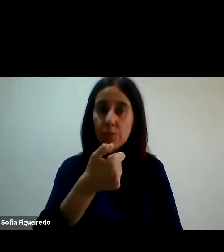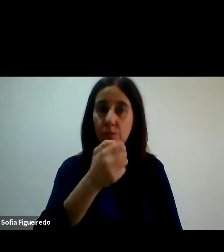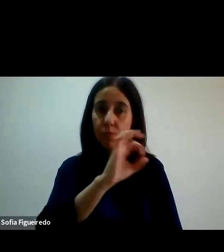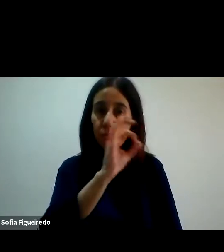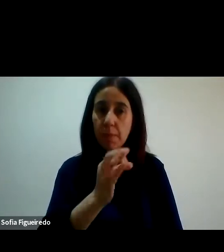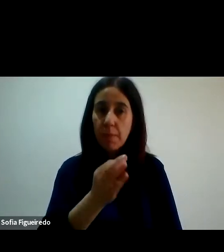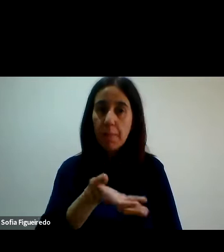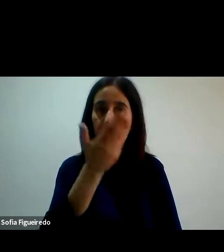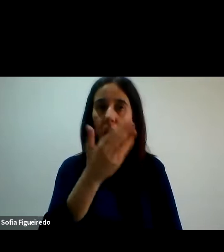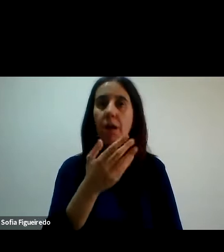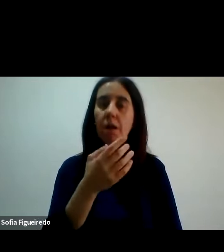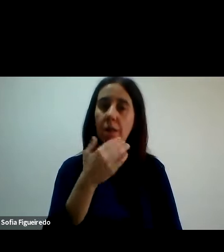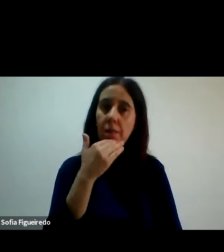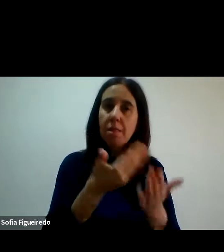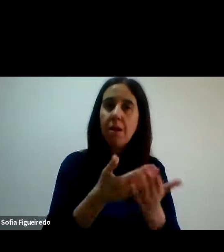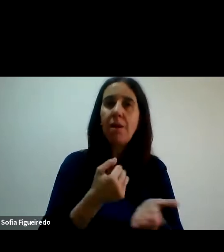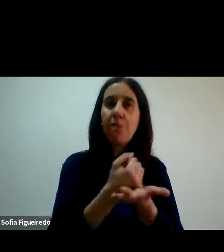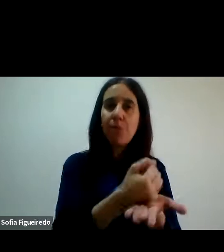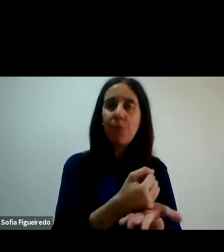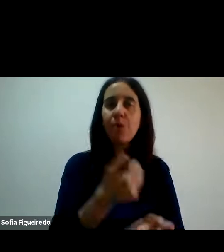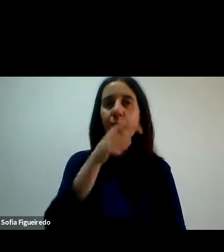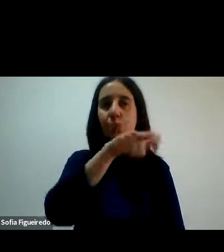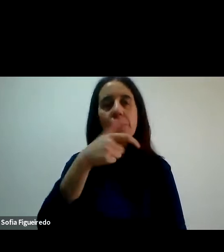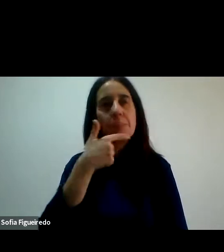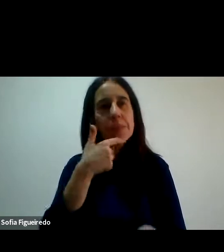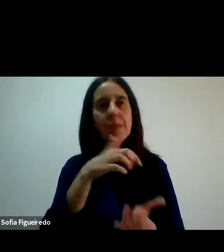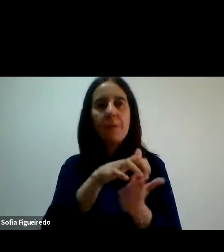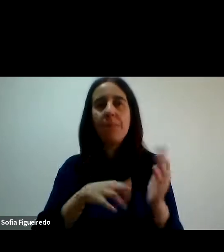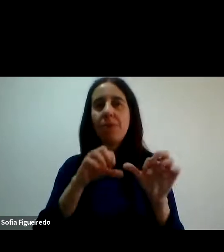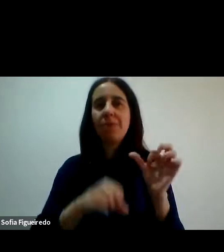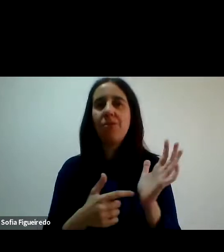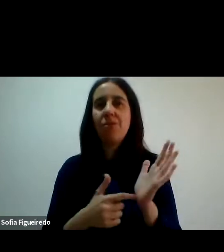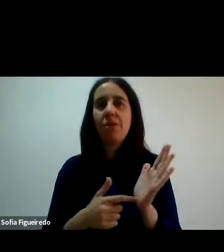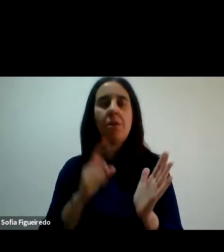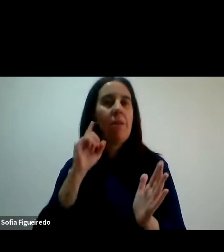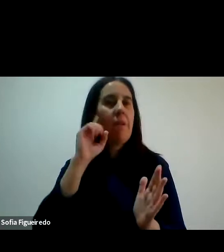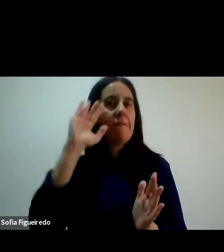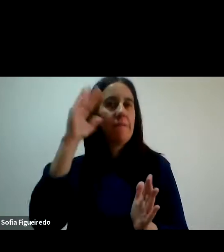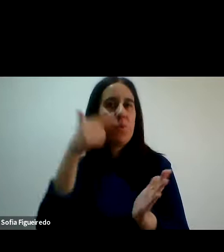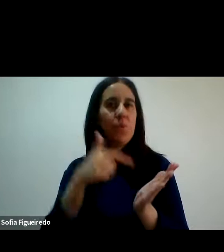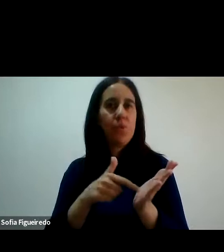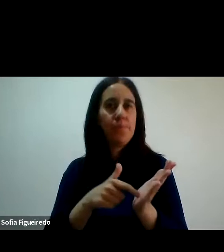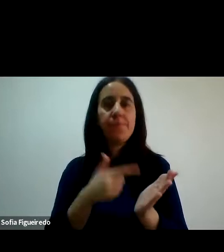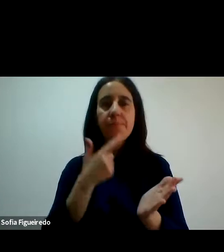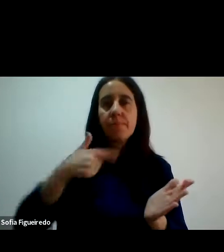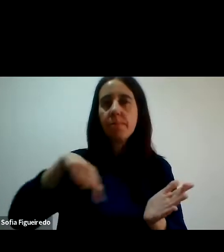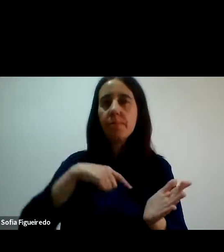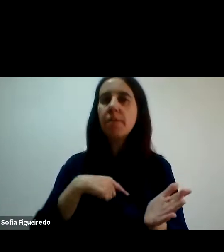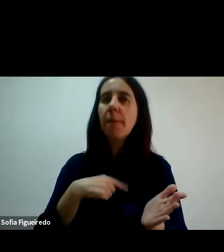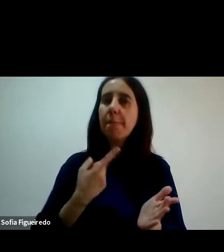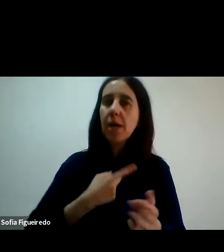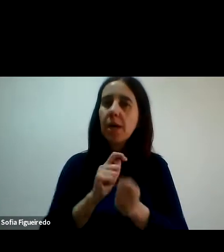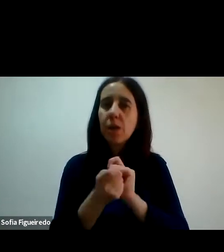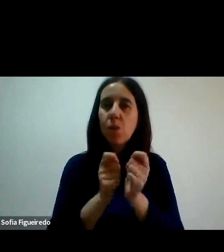pedidos concedidos desse apoio. Ou seja, as pessoas perceberam aquela mensagem. Isto é central. Ou seja, nós temos que perceber que temos que adequar a